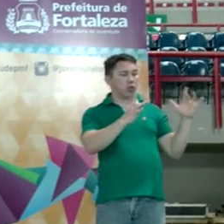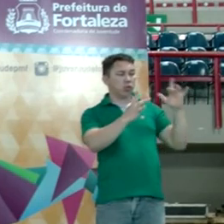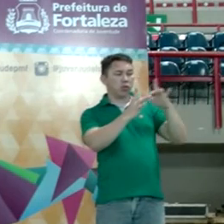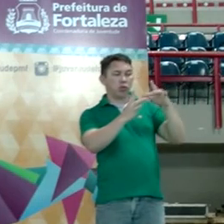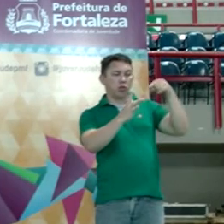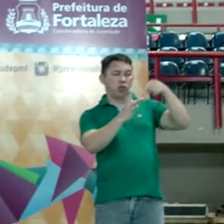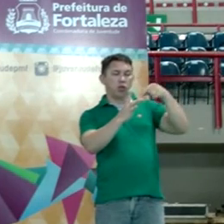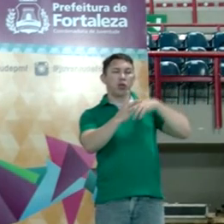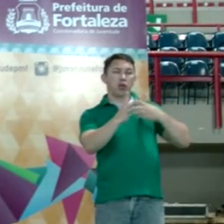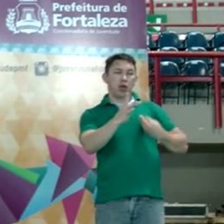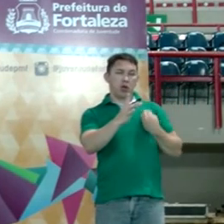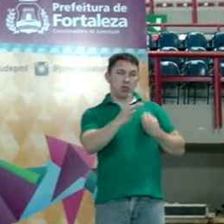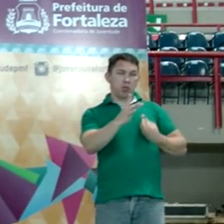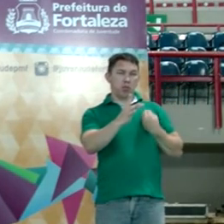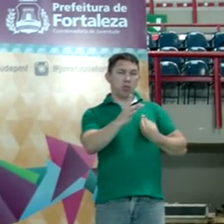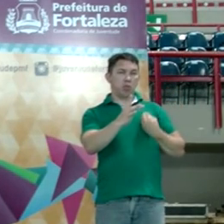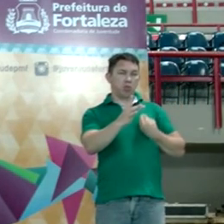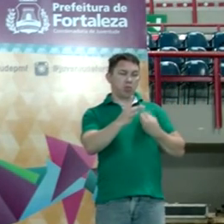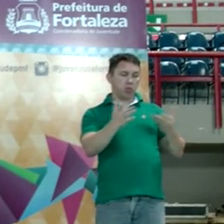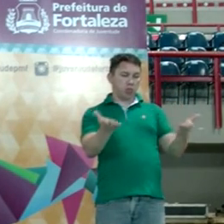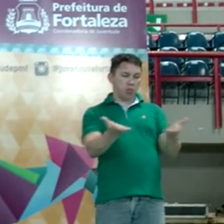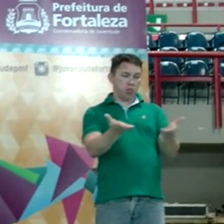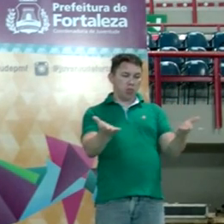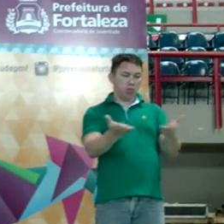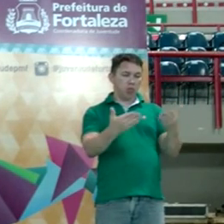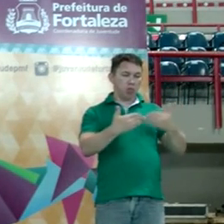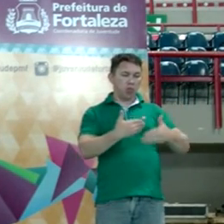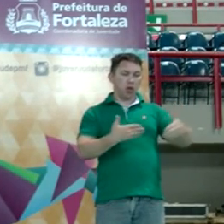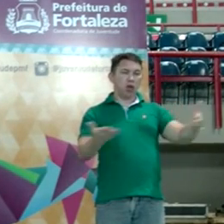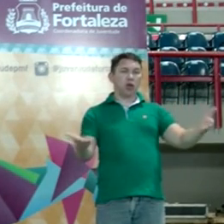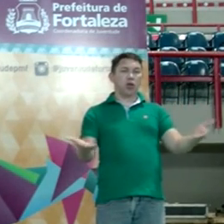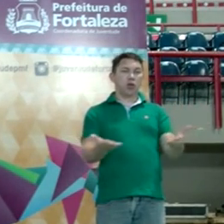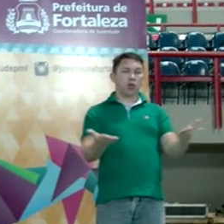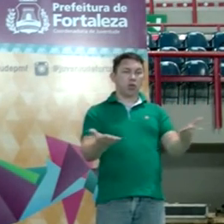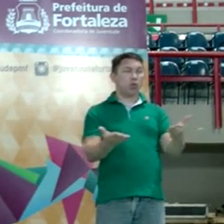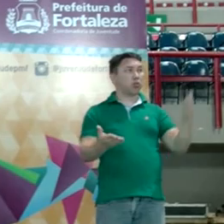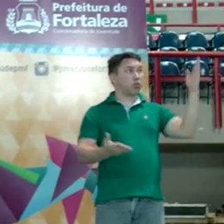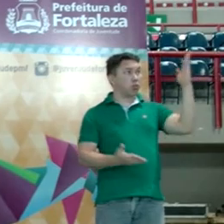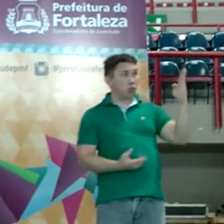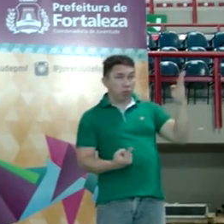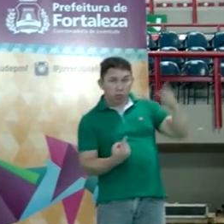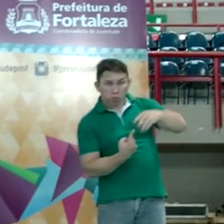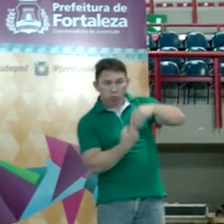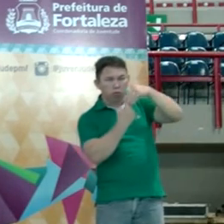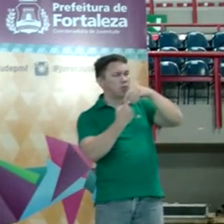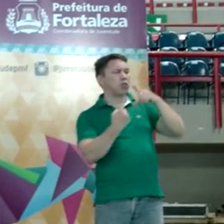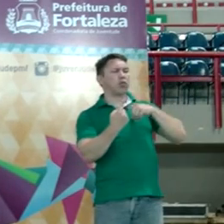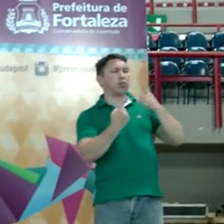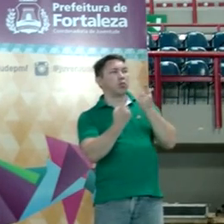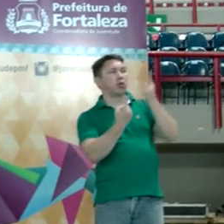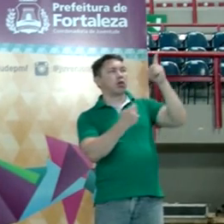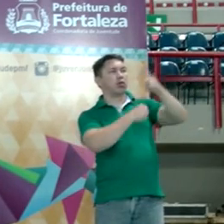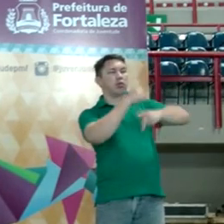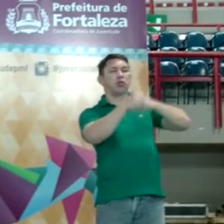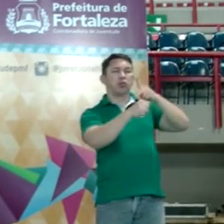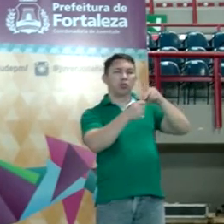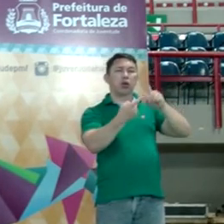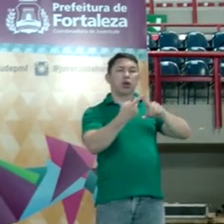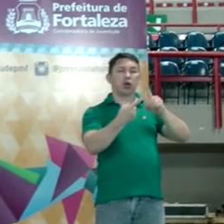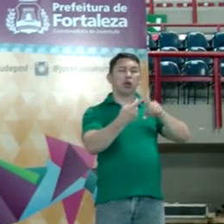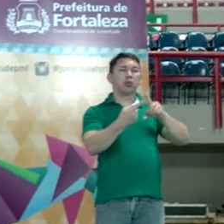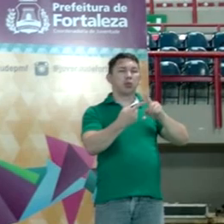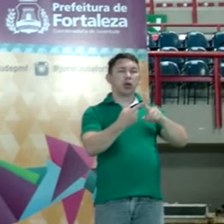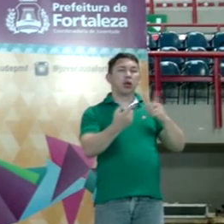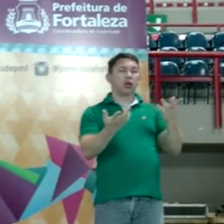conectado a uma realidade que se arrasta pelos dias de hoje, não só no Brasil, mas fora daqui. Aí vem a